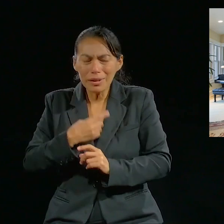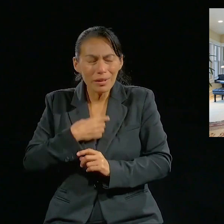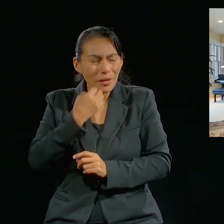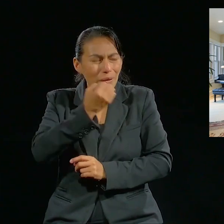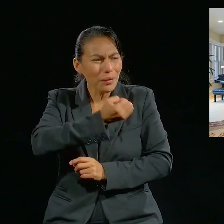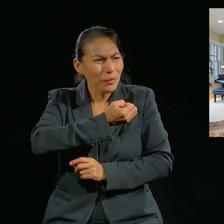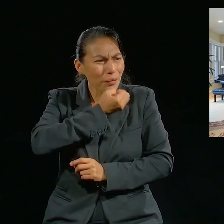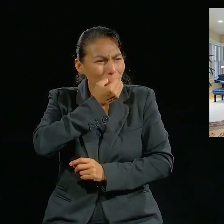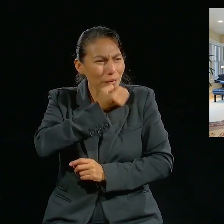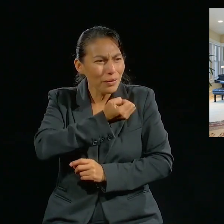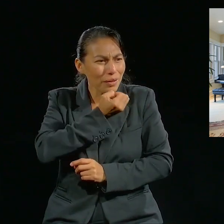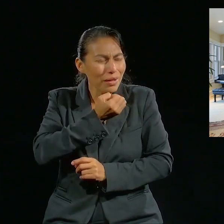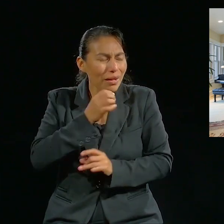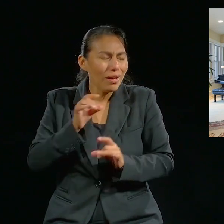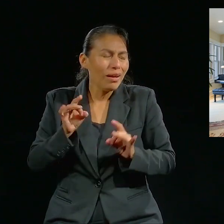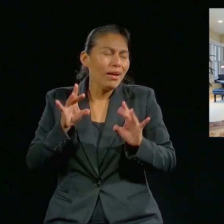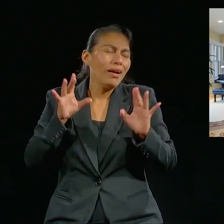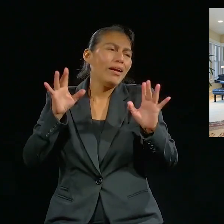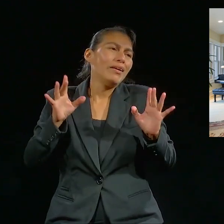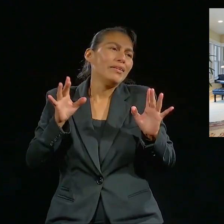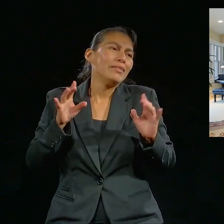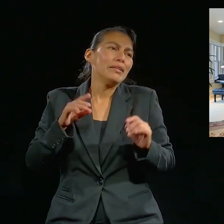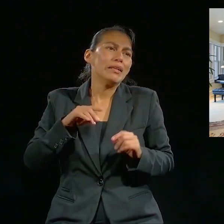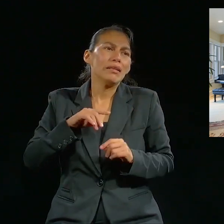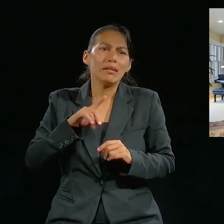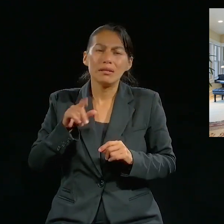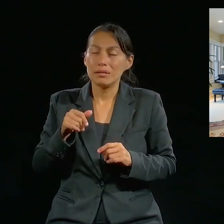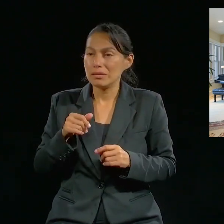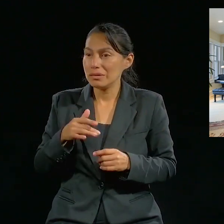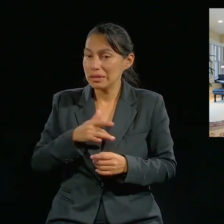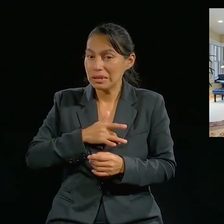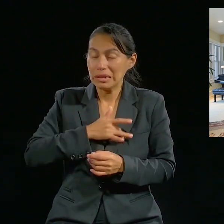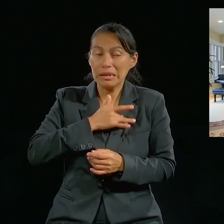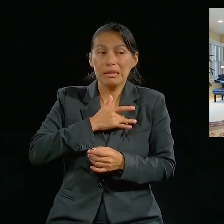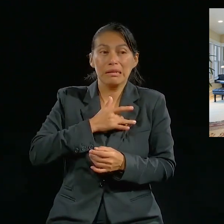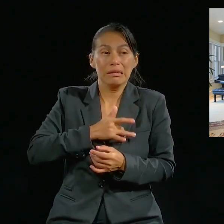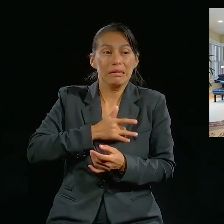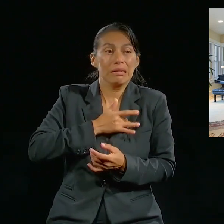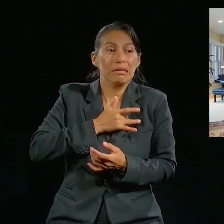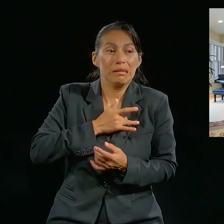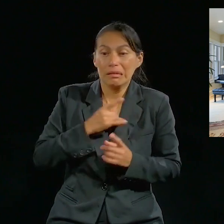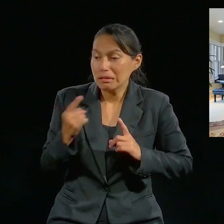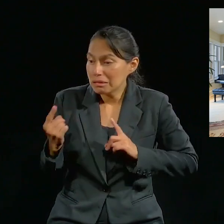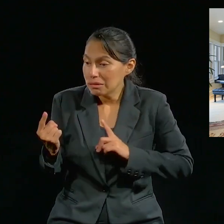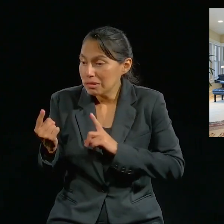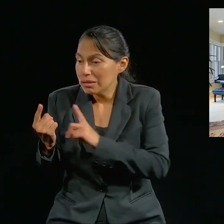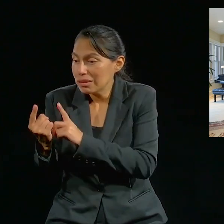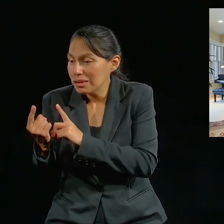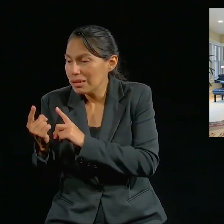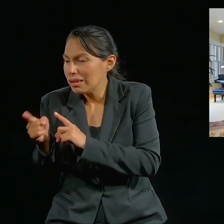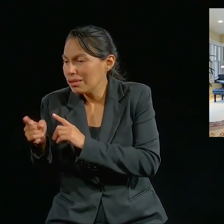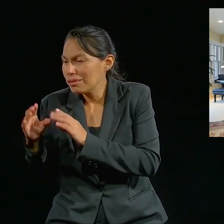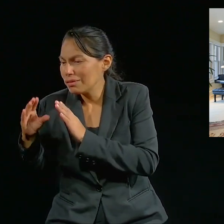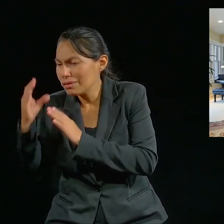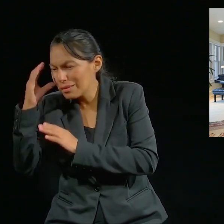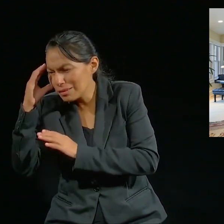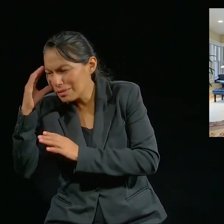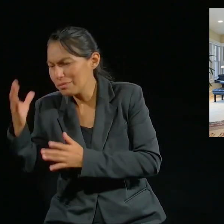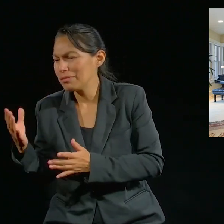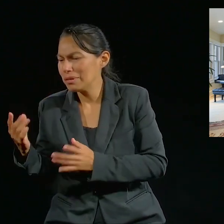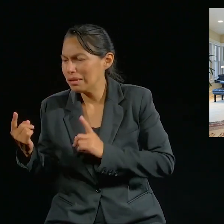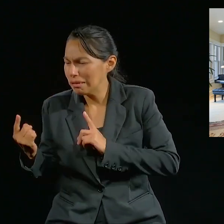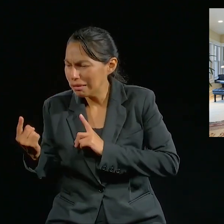y él después después que pasó eso decía tuve un deseo algo me decía que me acercara a tu cama